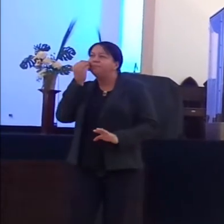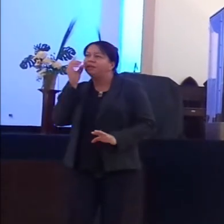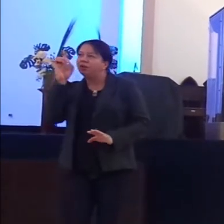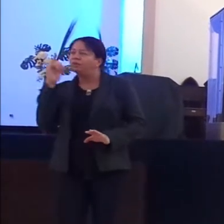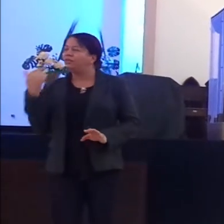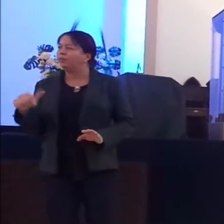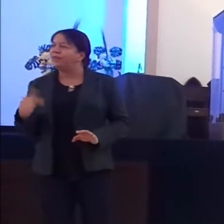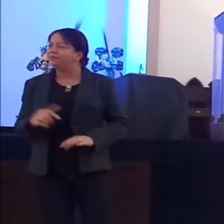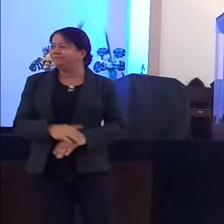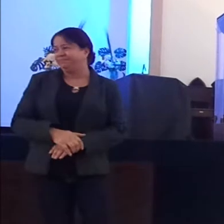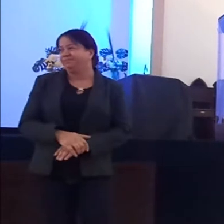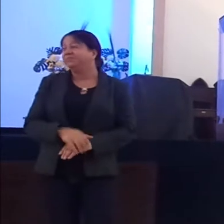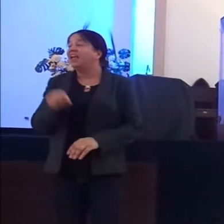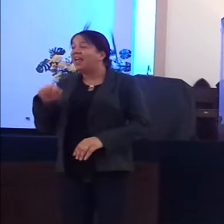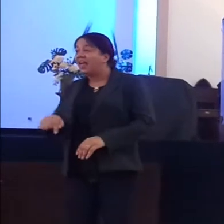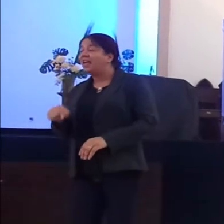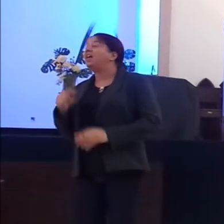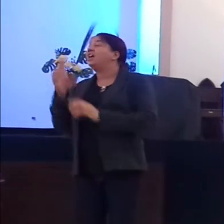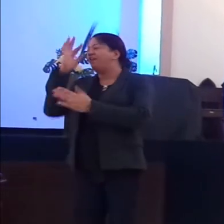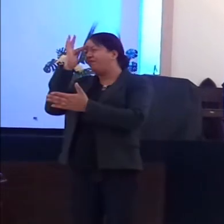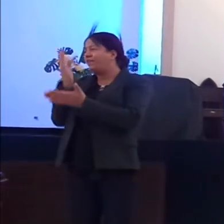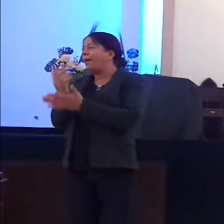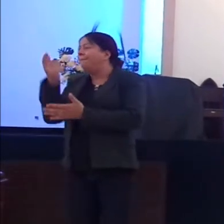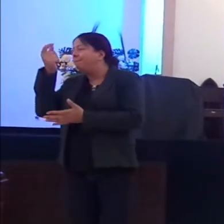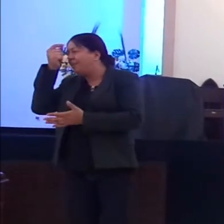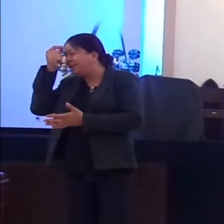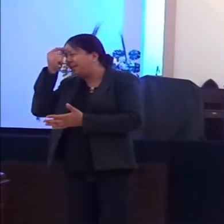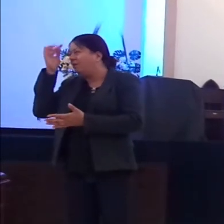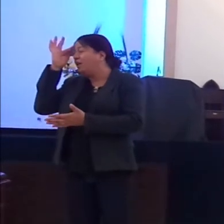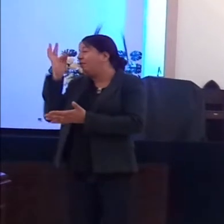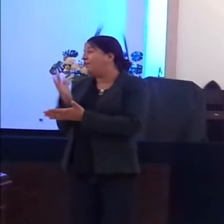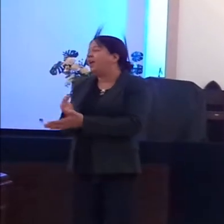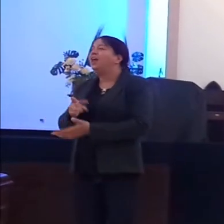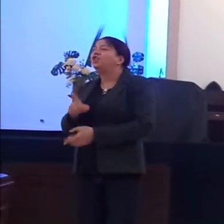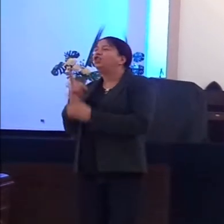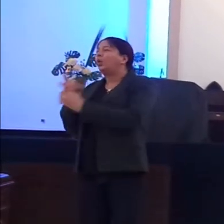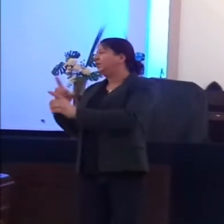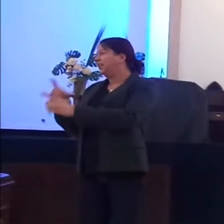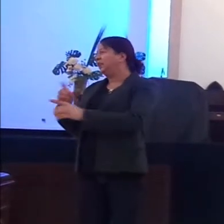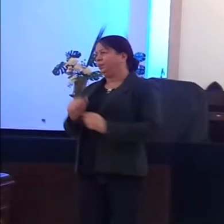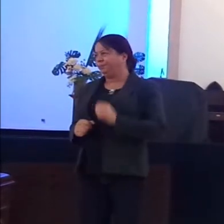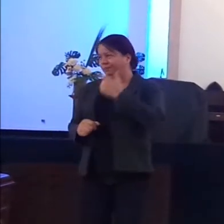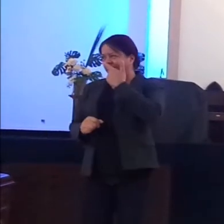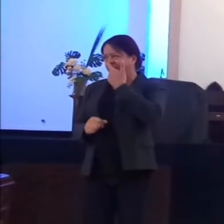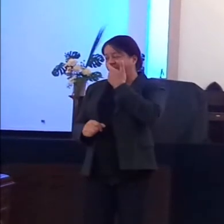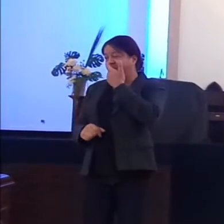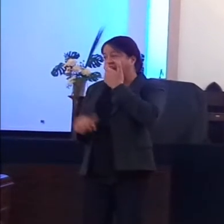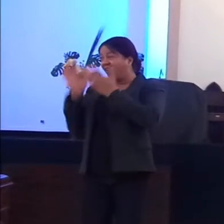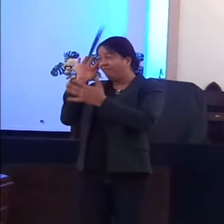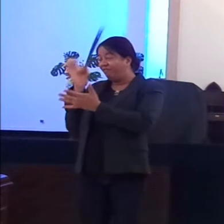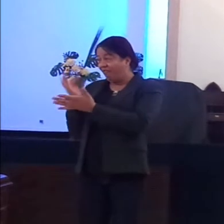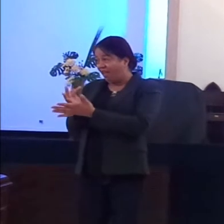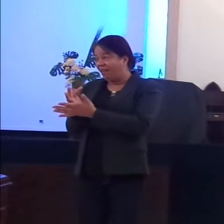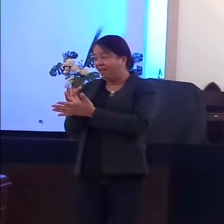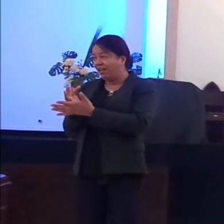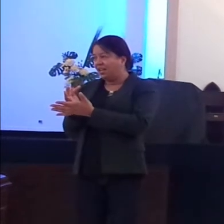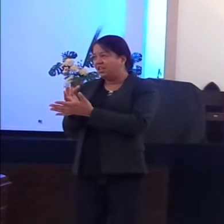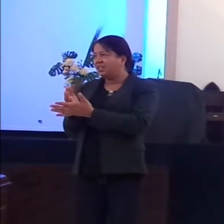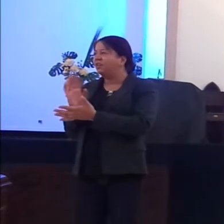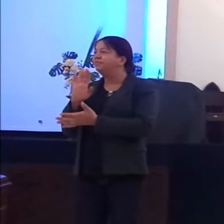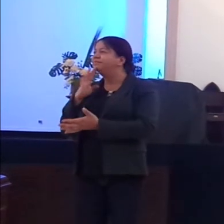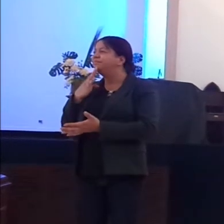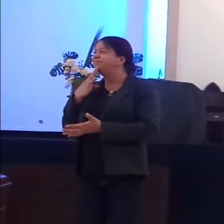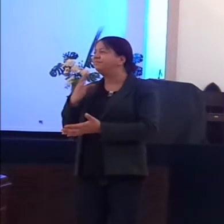Deus. Essa é a fé mental, a fé doutrinal. É uma fé